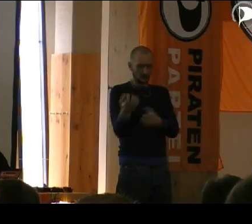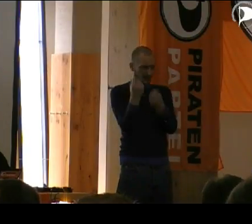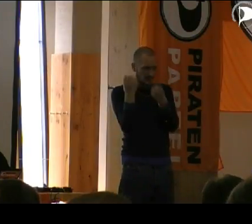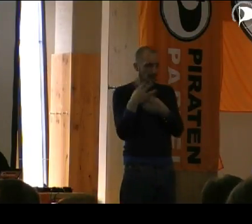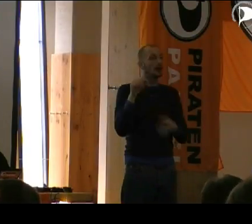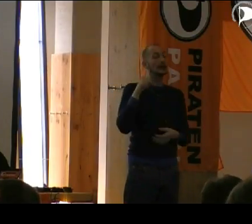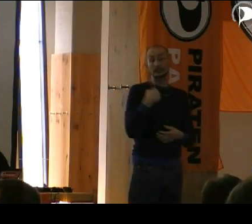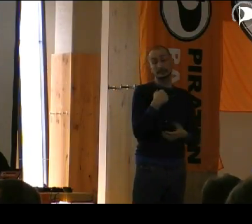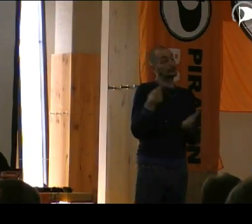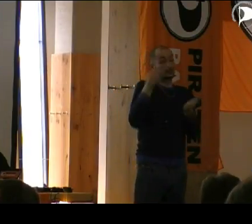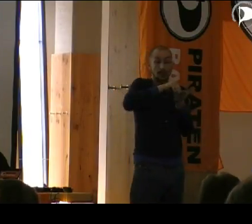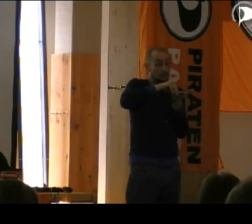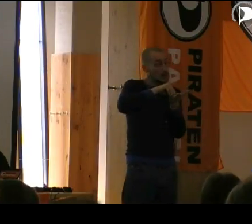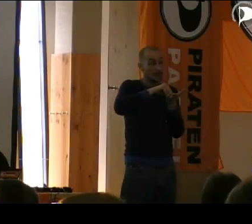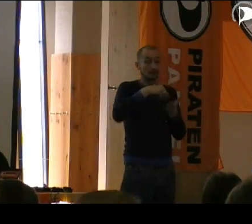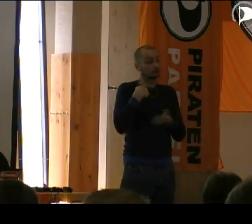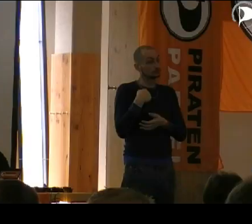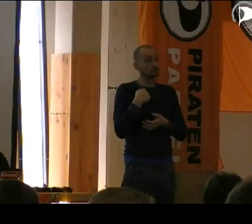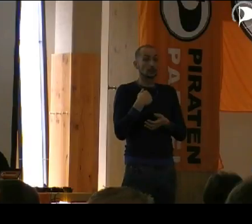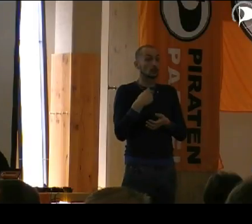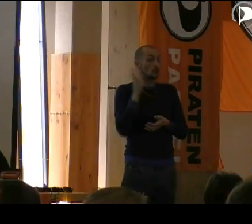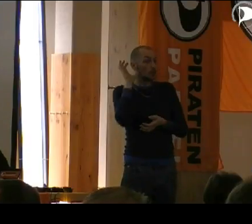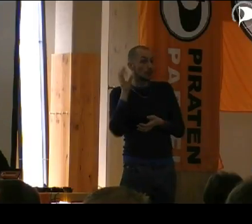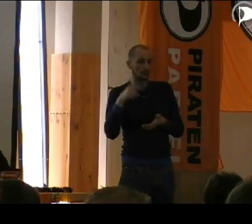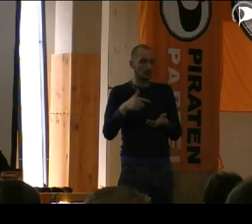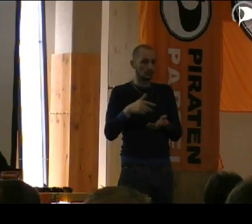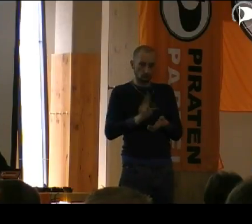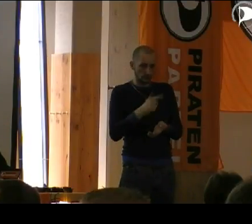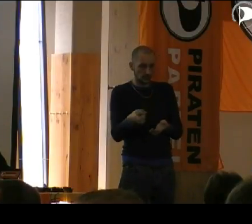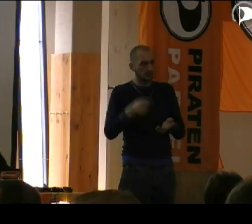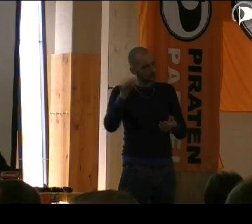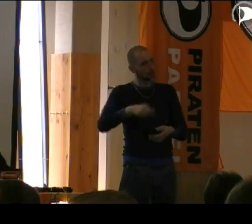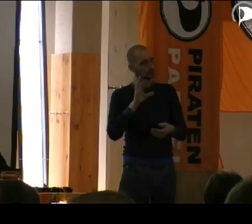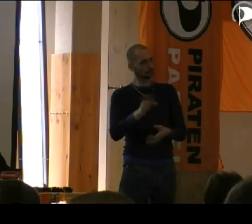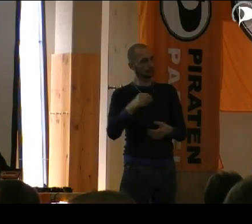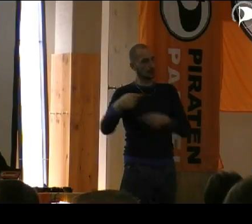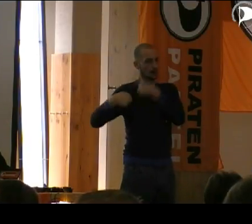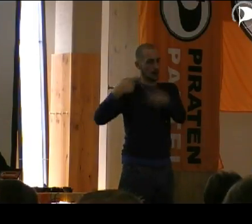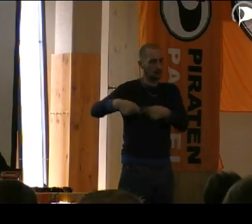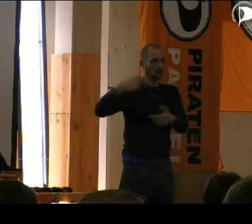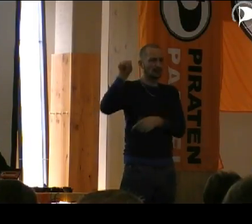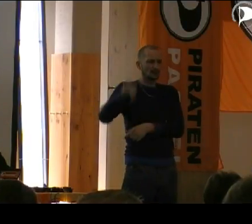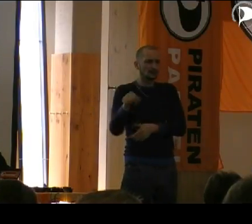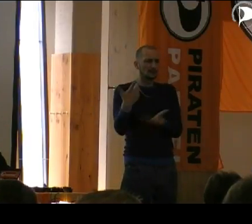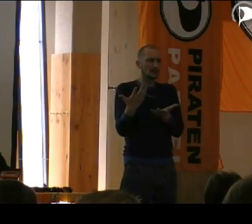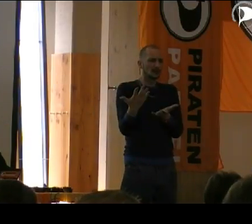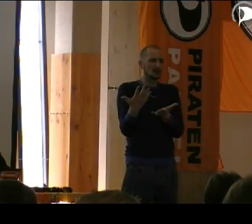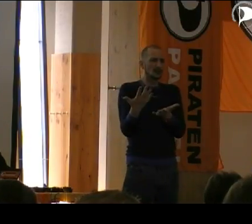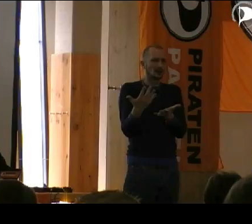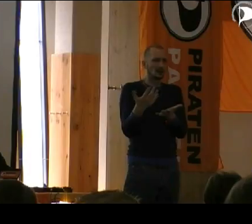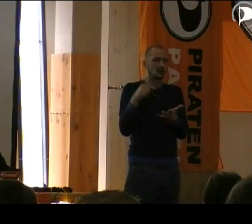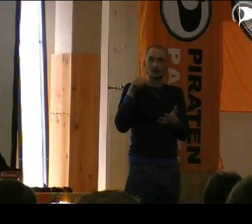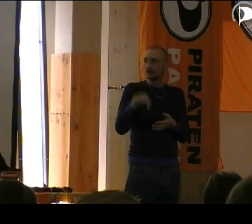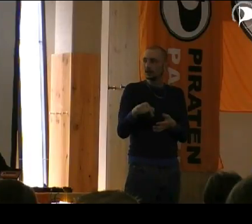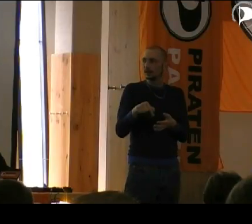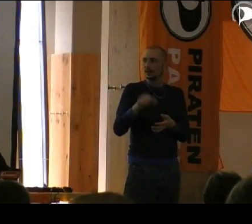hat liegen von beanstandungen gehört wir haben halt das waren diakon